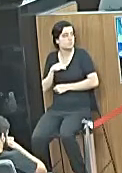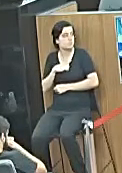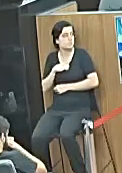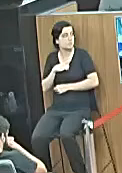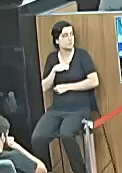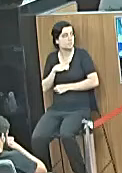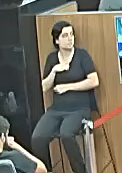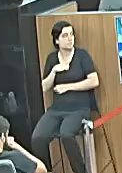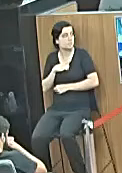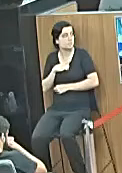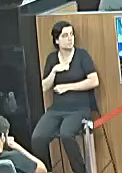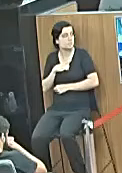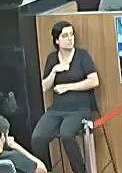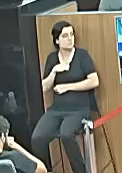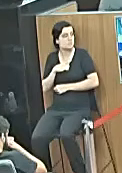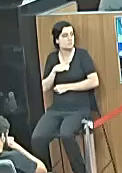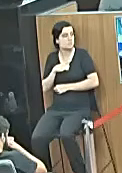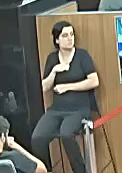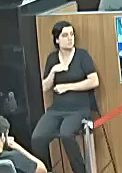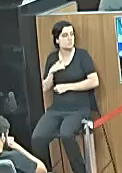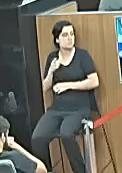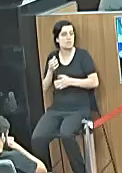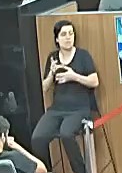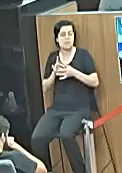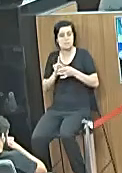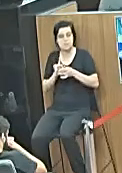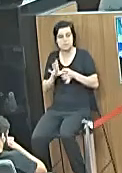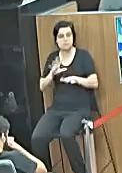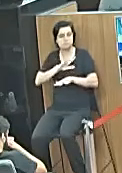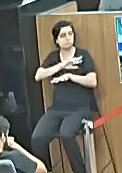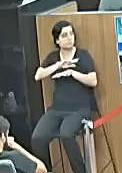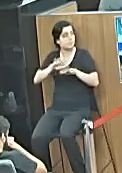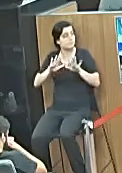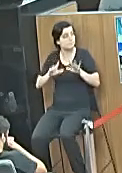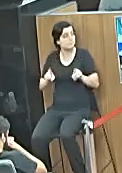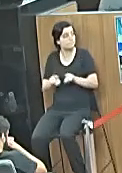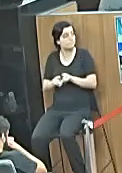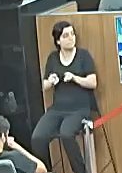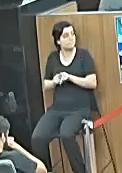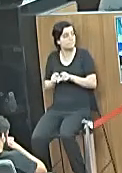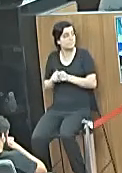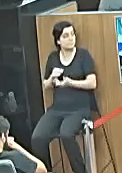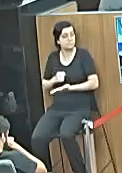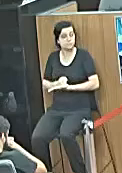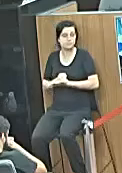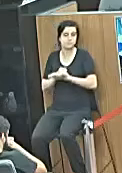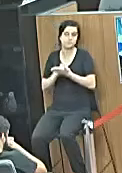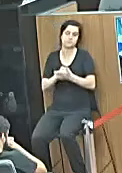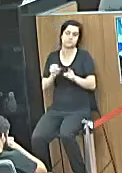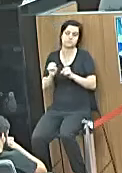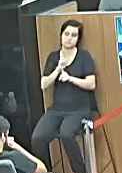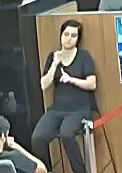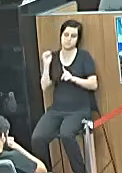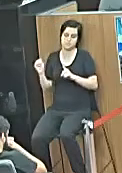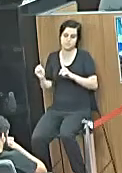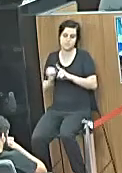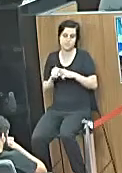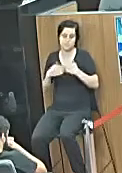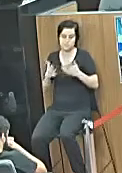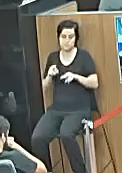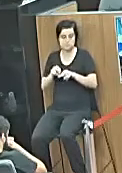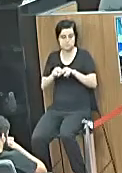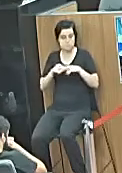é restritivo na liberdade enfim mas também incluem pedagógico né e pra isso é